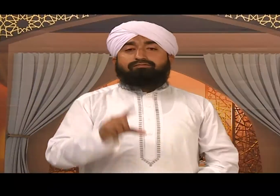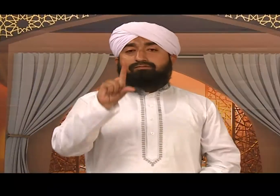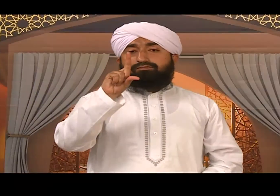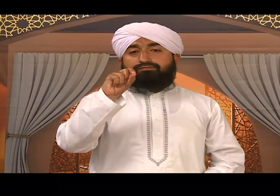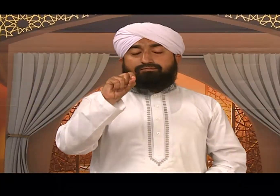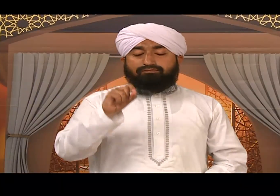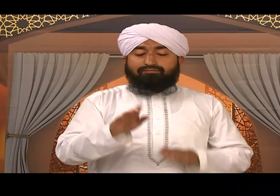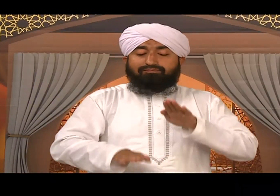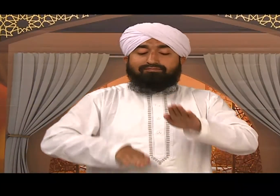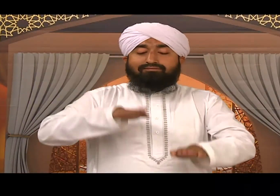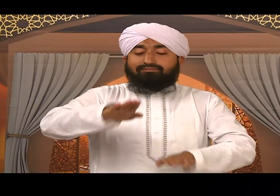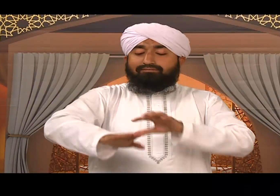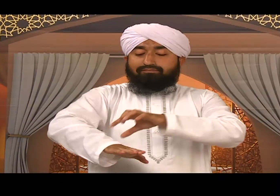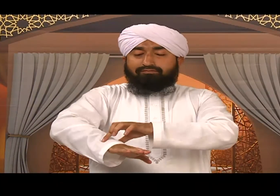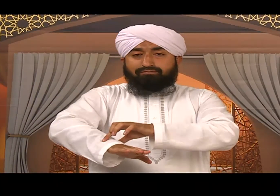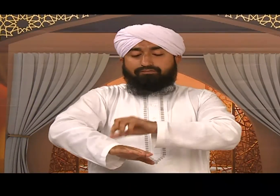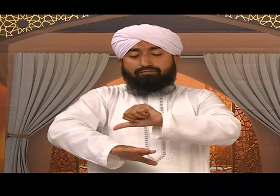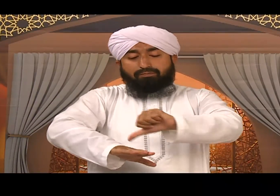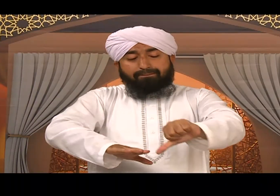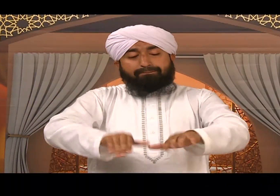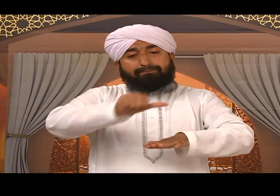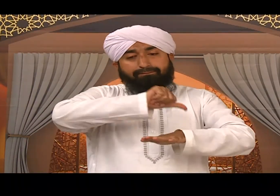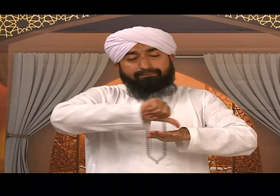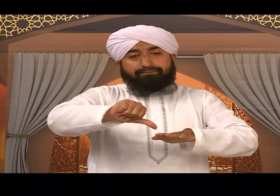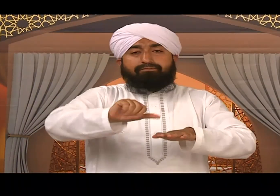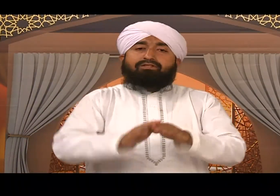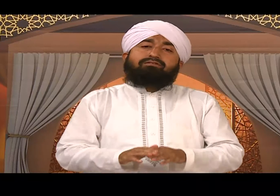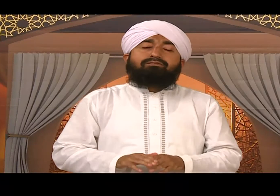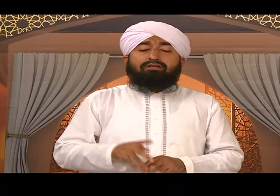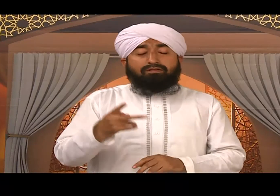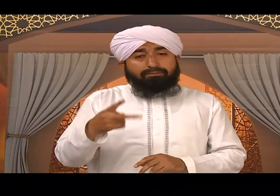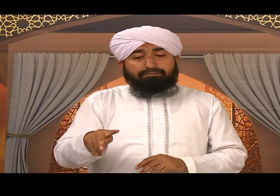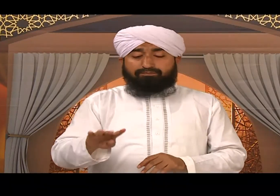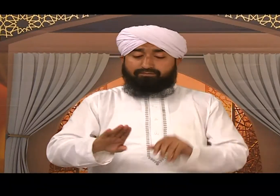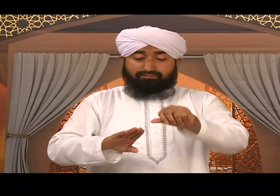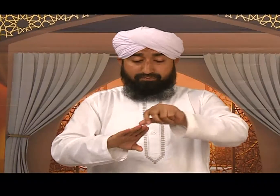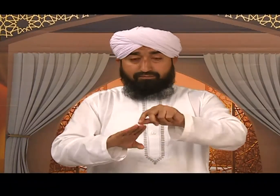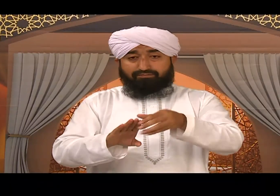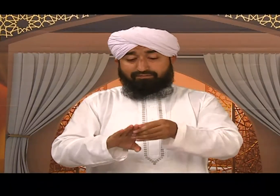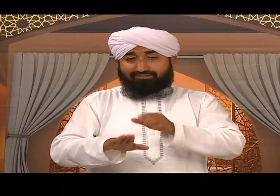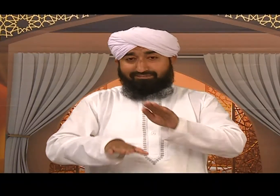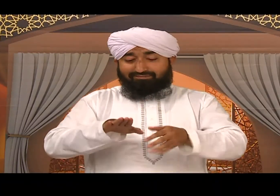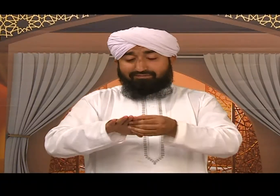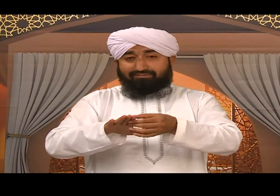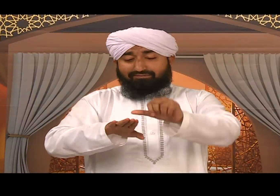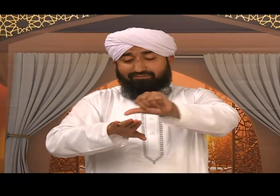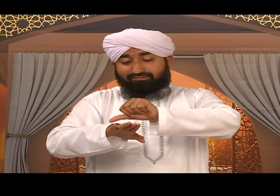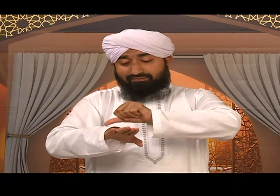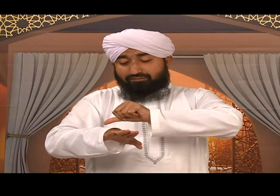نمبر 10، ٹخنوں سمیت پاؤں دھونا۔ پہلے سیدھا پھر الٹا پاؤں ہر بار انگلیوں سے شروع کر کے ٹخنوں کے اوپر